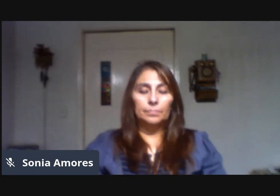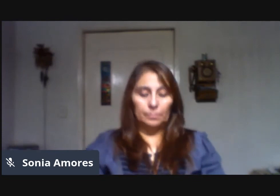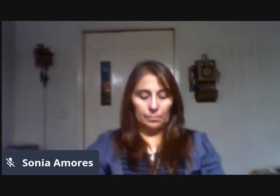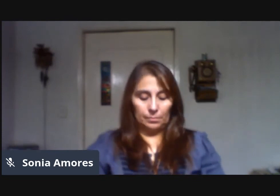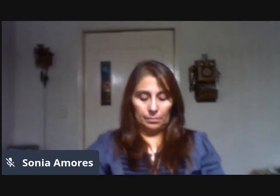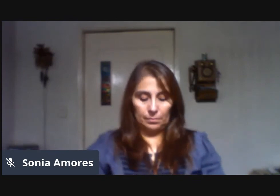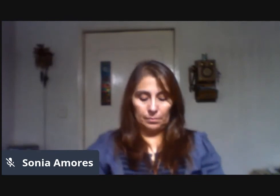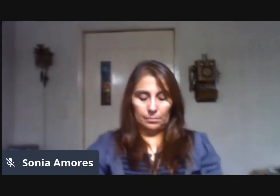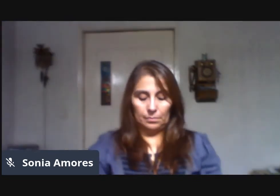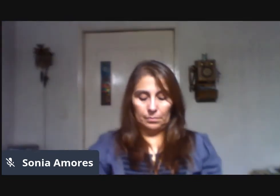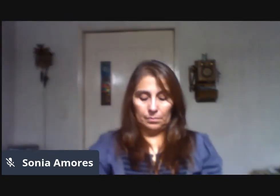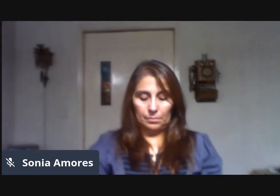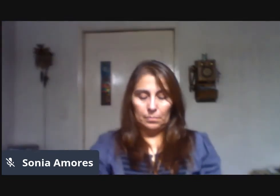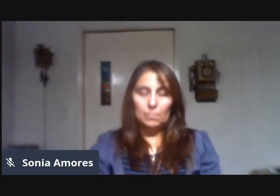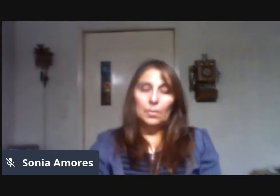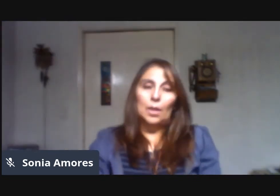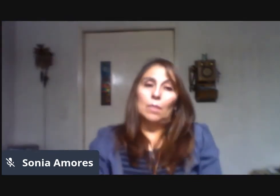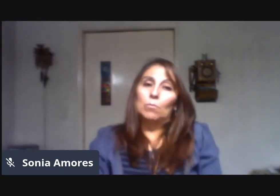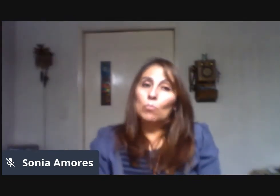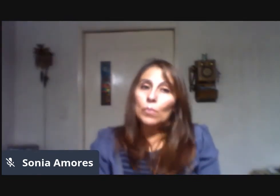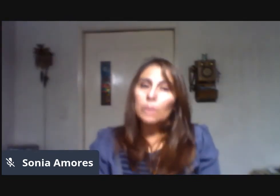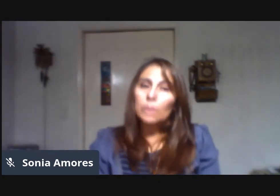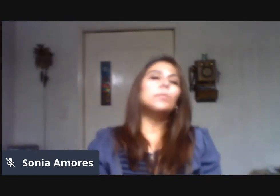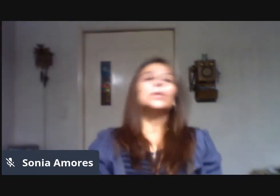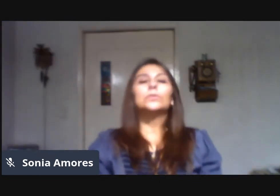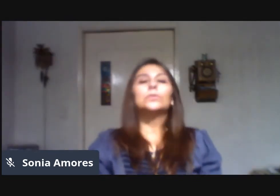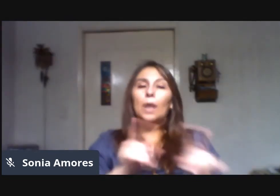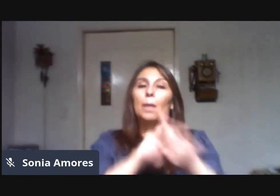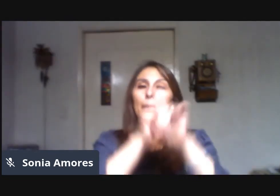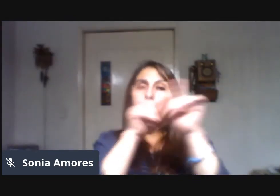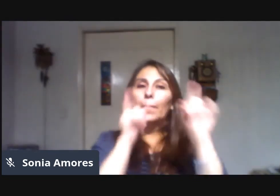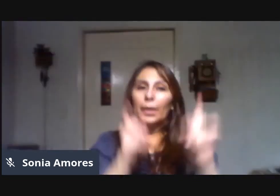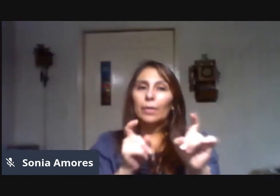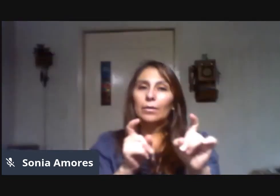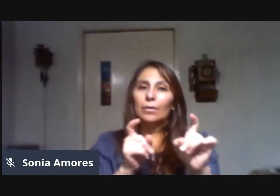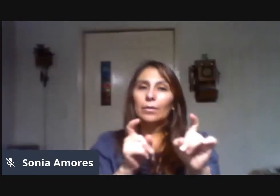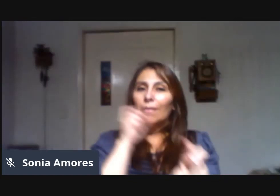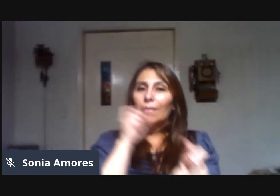Bueno, es que es una pregunta difícil, y,